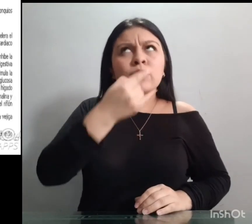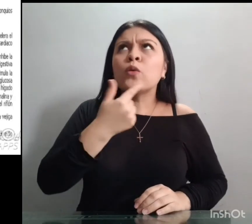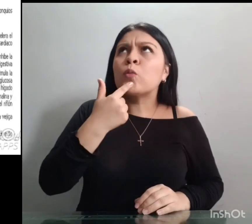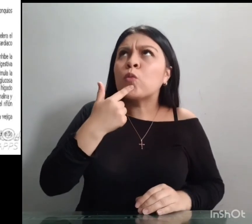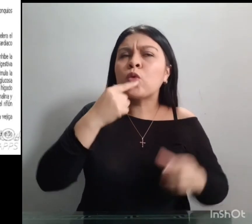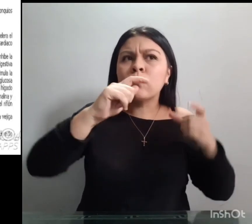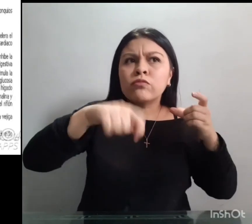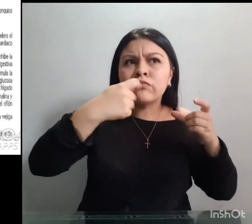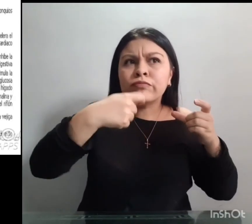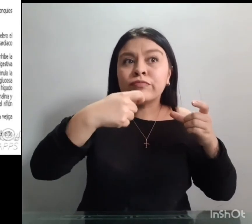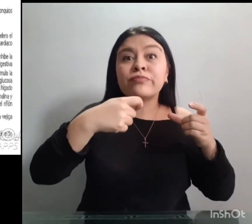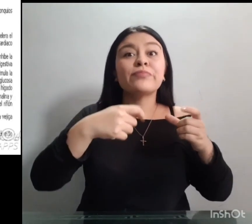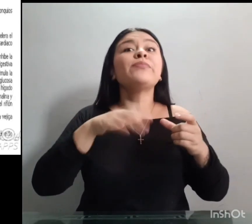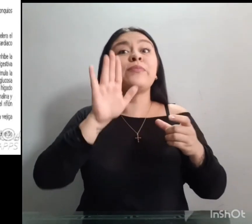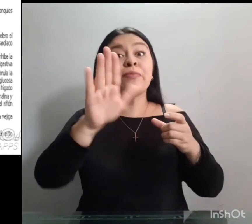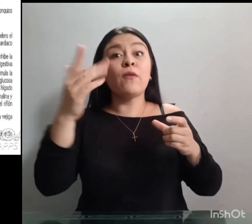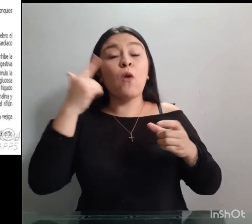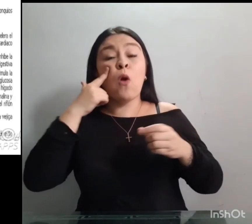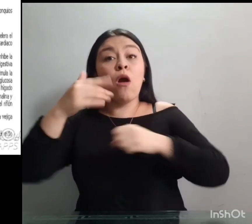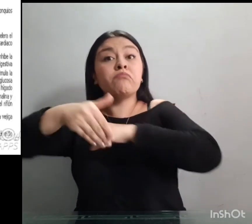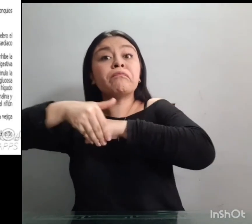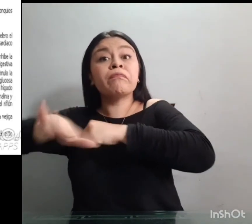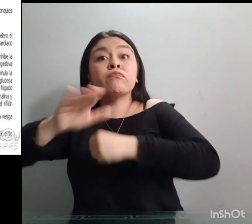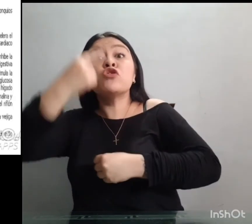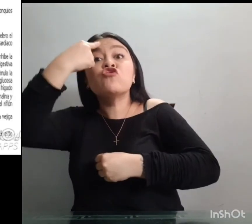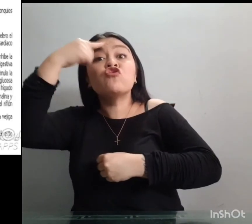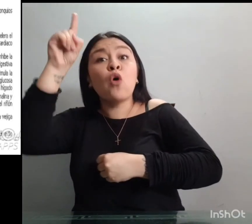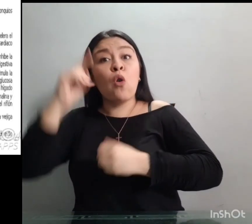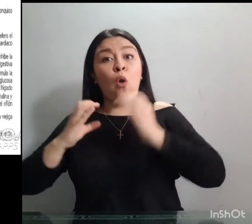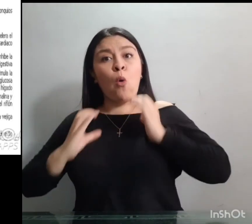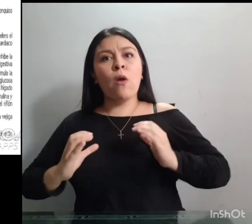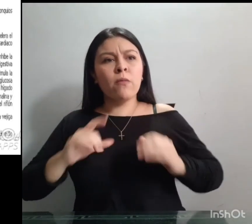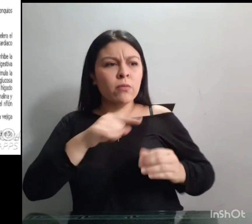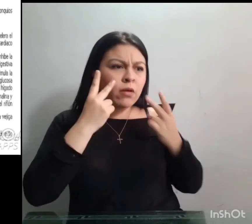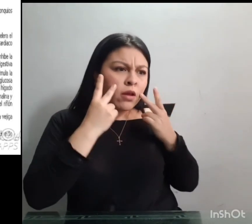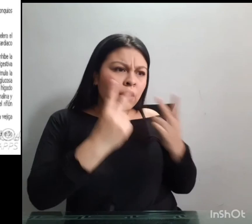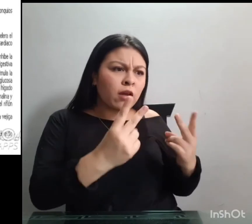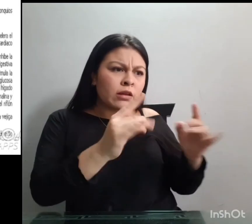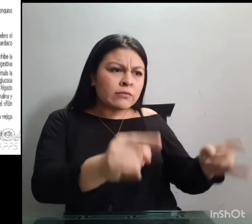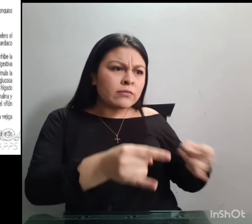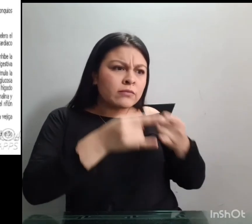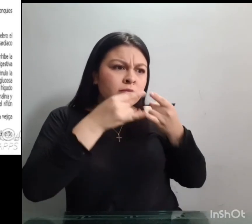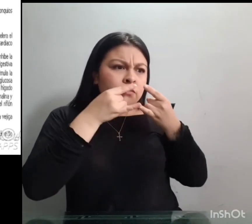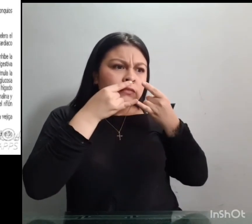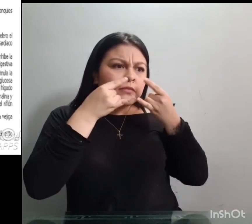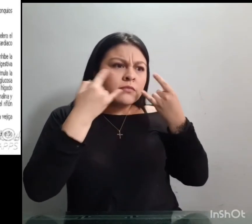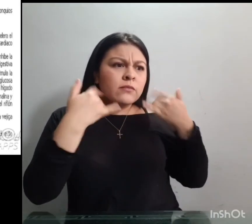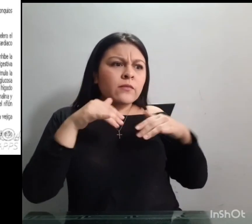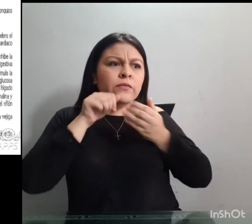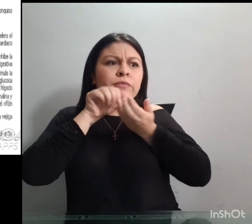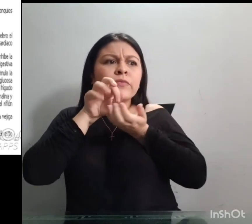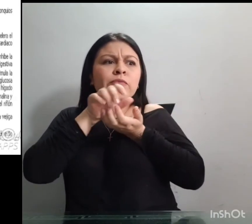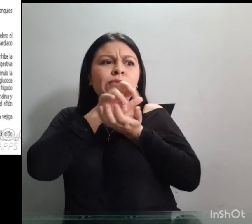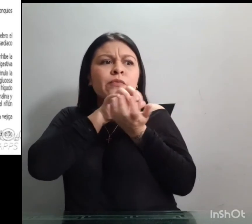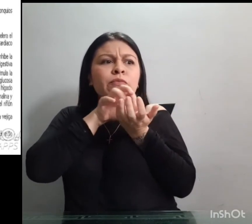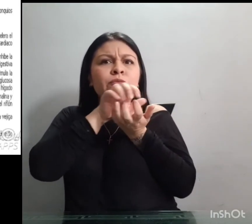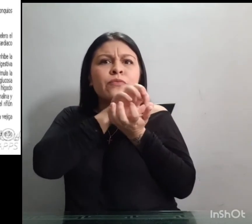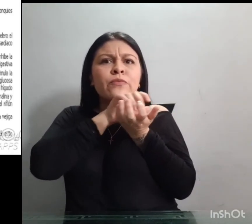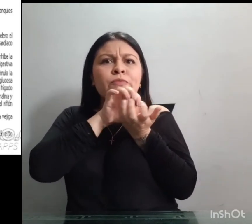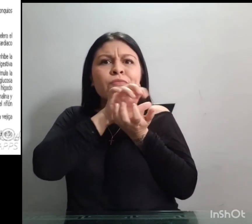respuesta involuntaria es que al ver la comida, ¿sí?, o simplemente con olerla, empezamos a aumentar la secreción de